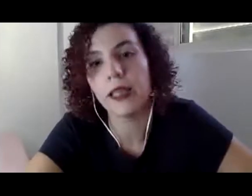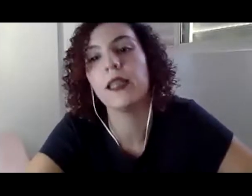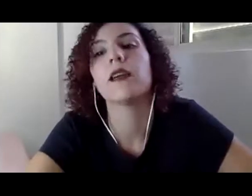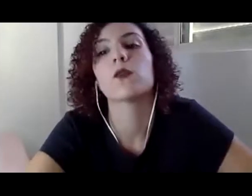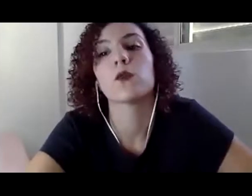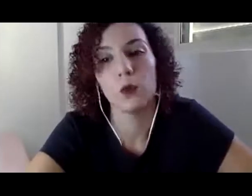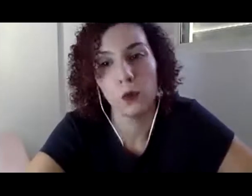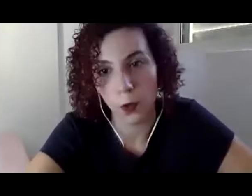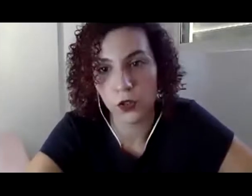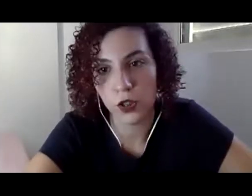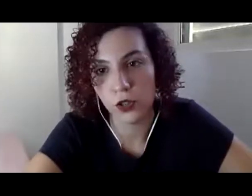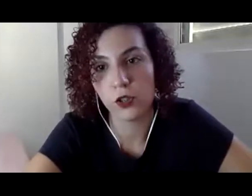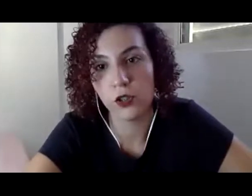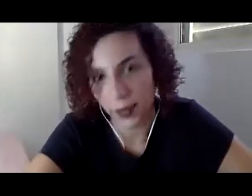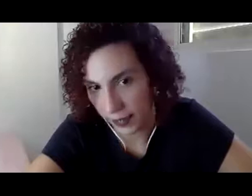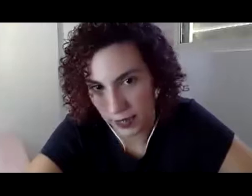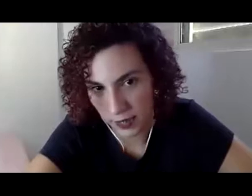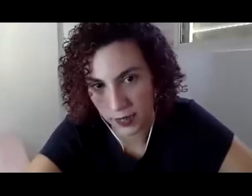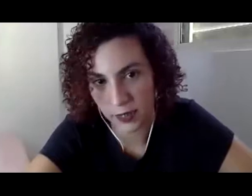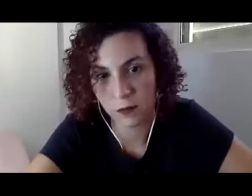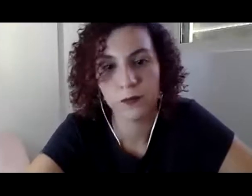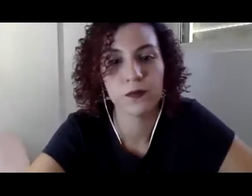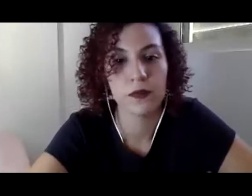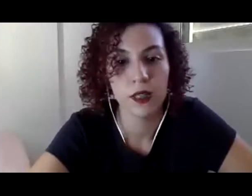tá aí, surdo pode dirigir demais.